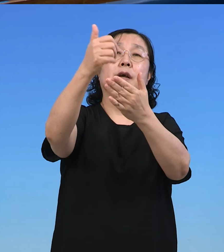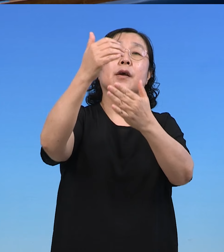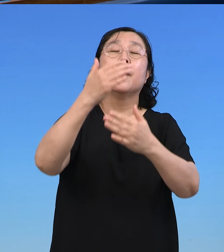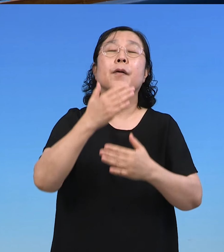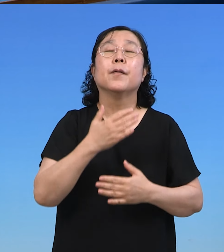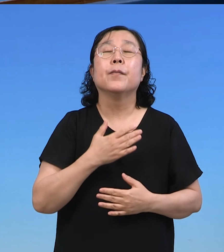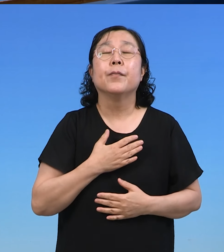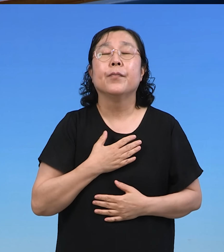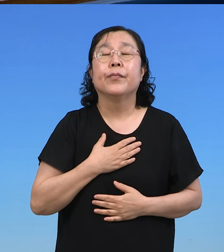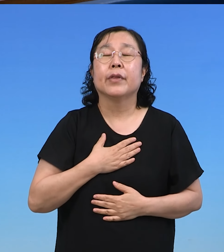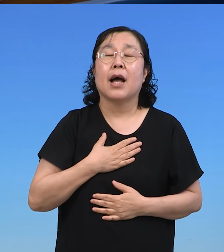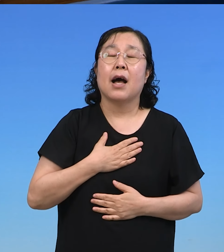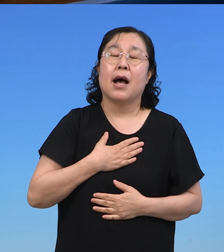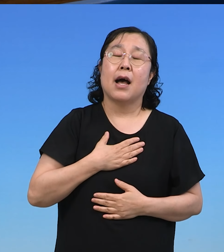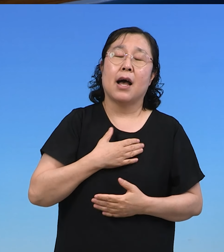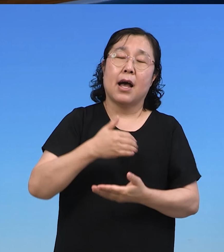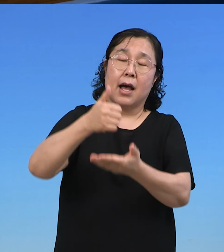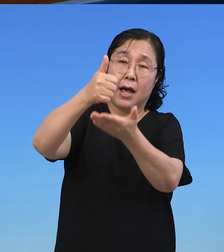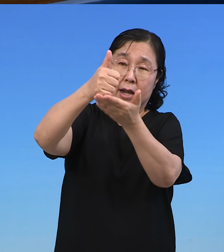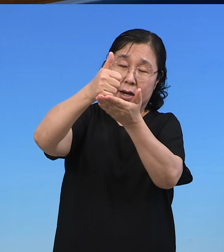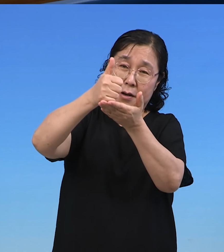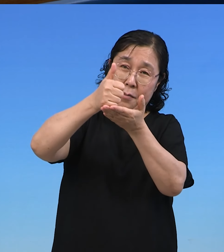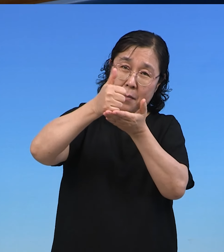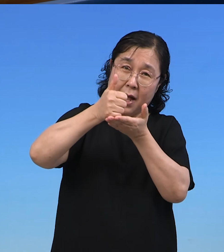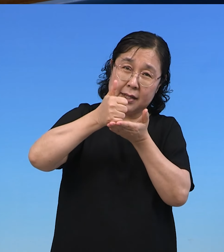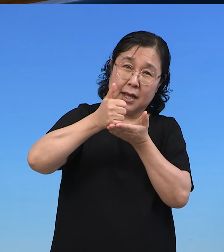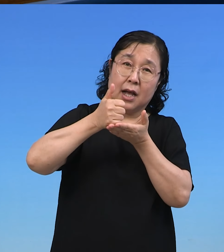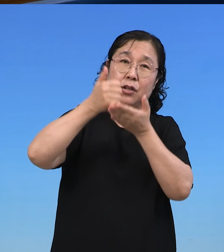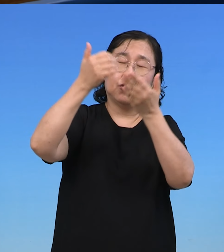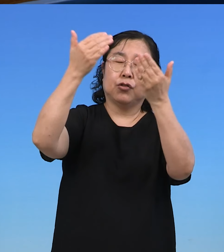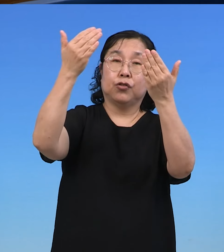나를 맞아주시리.